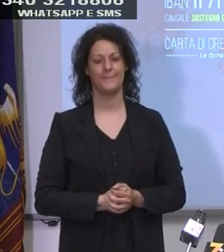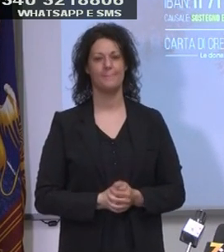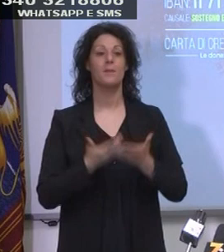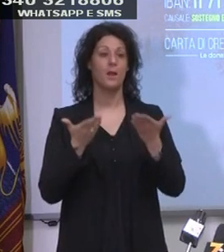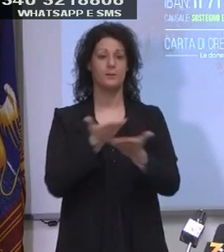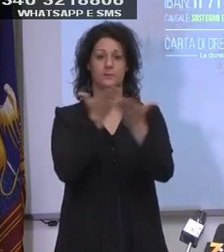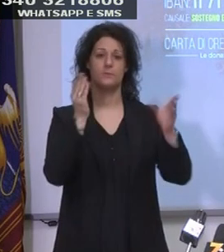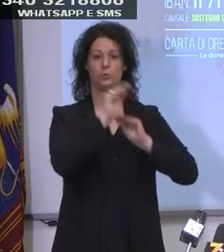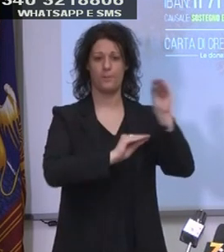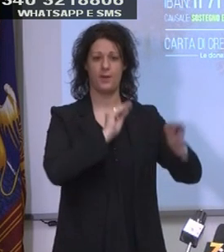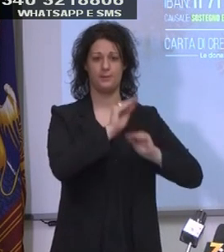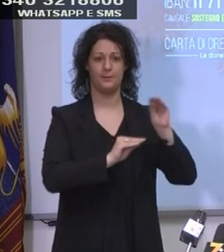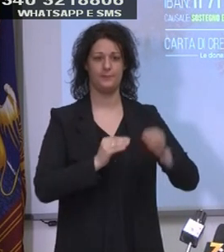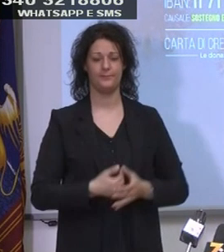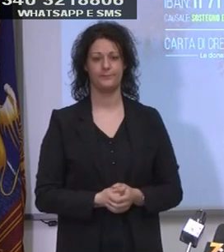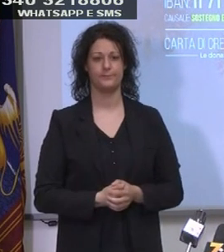alle domande, e